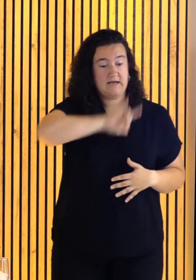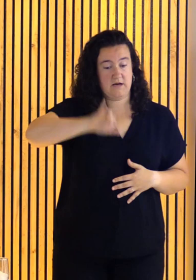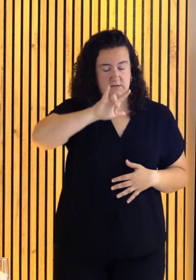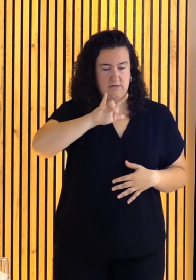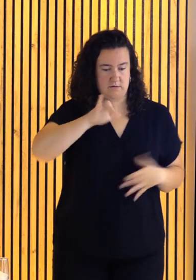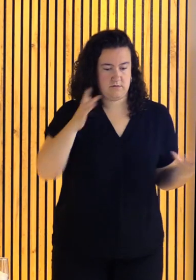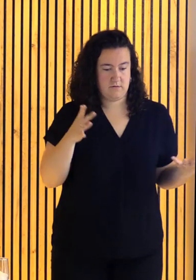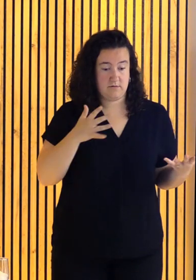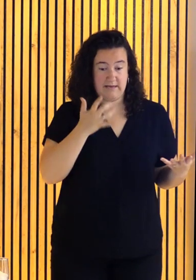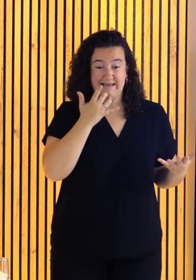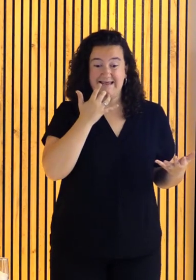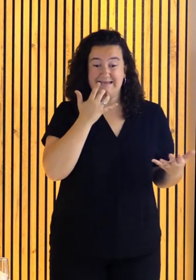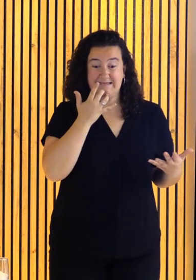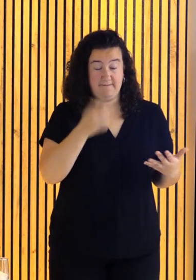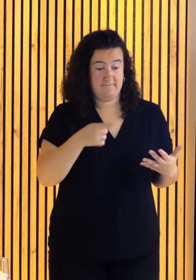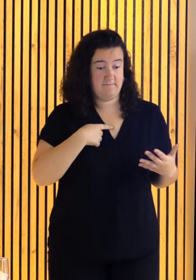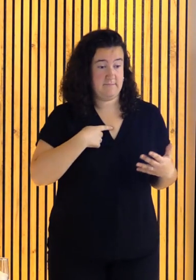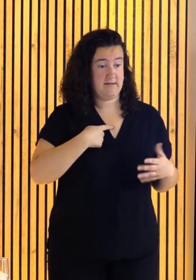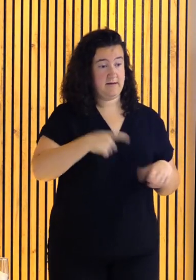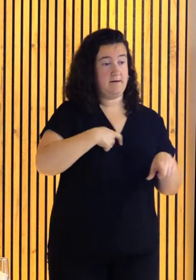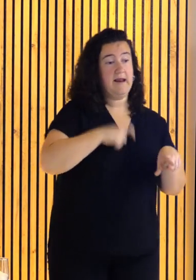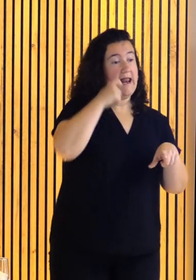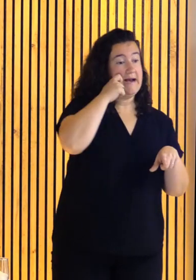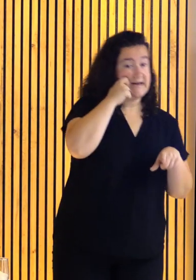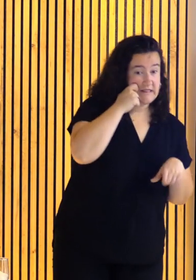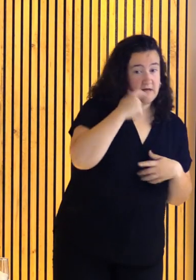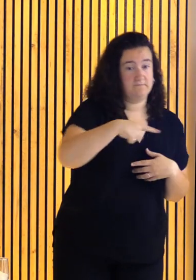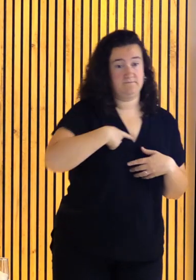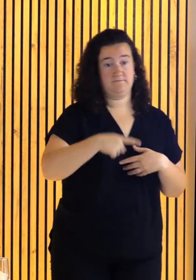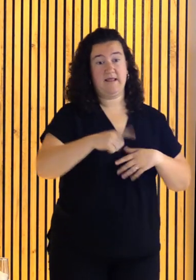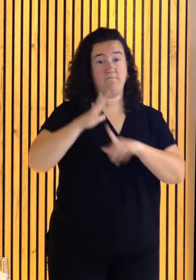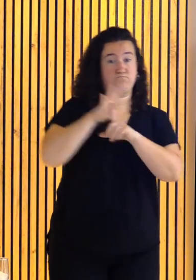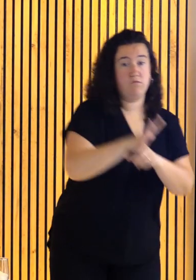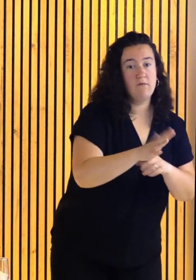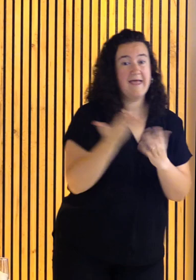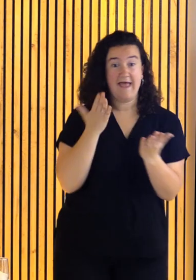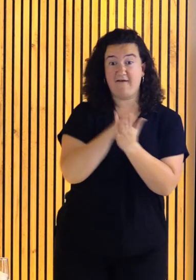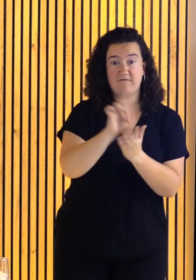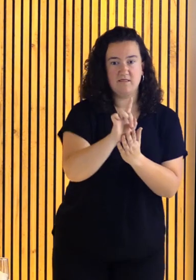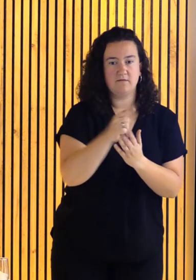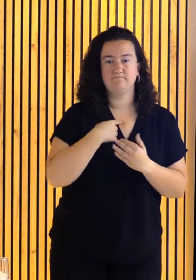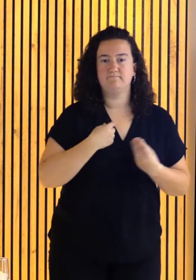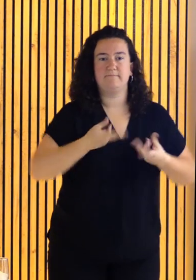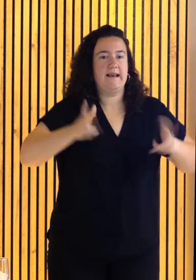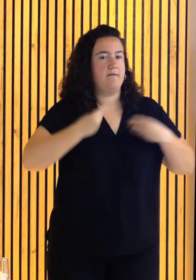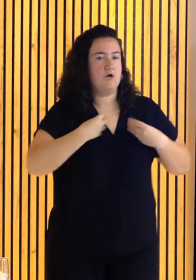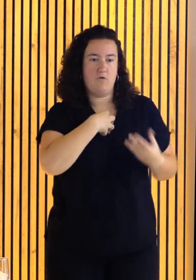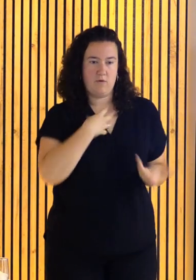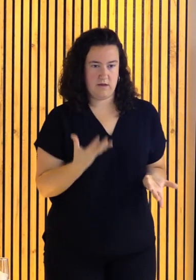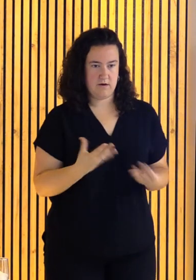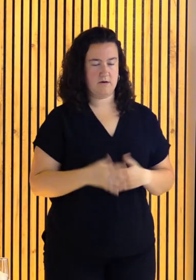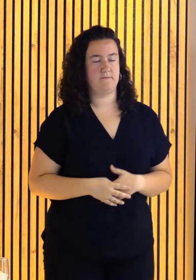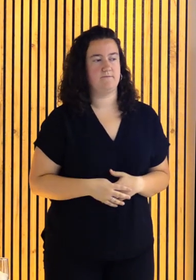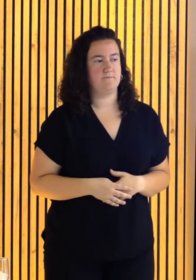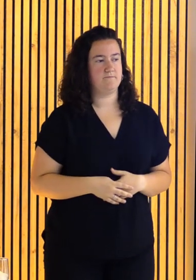zapalkuntzei aurre egiten espadie. Horan, liburua garrantzitsua da interseksionalitatean lanketan. Eta